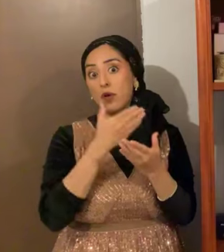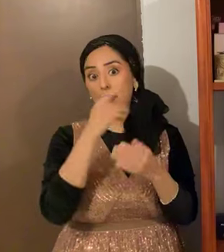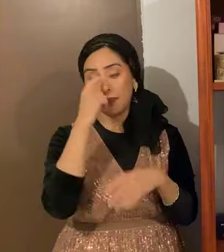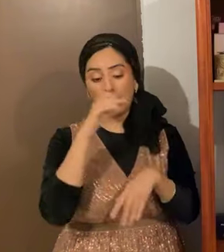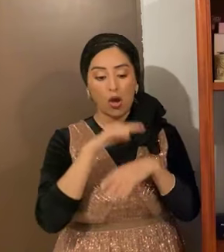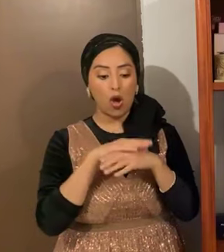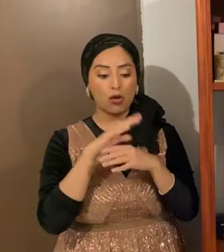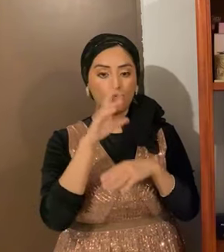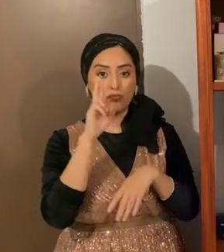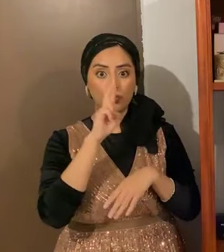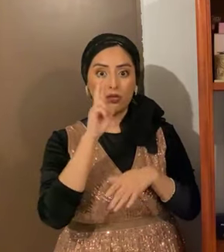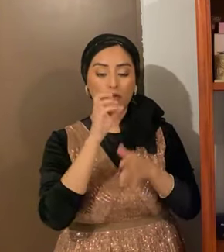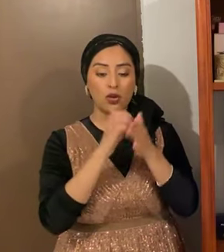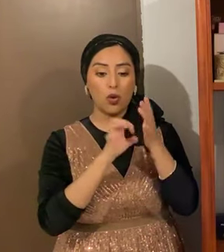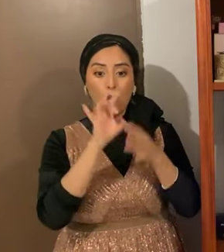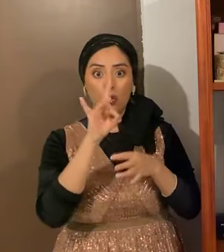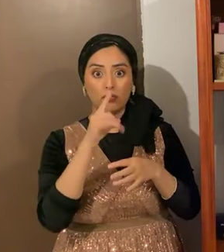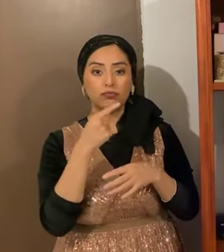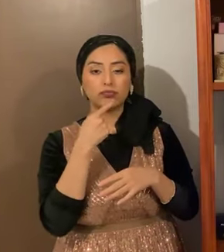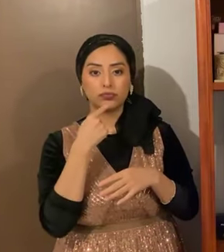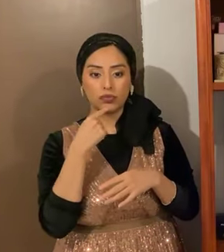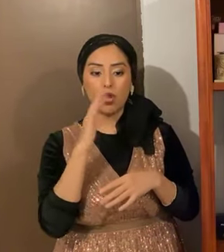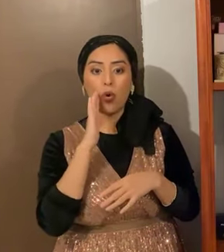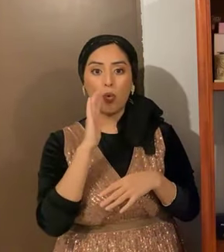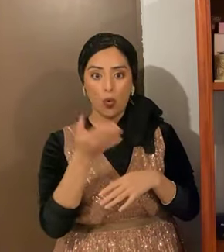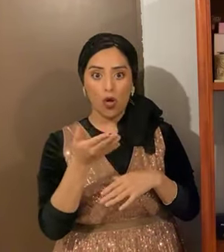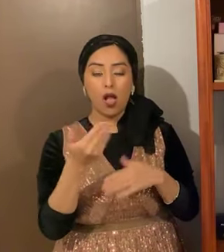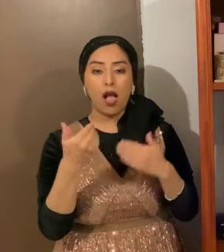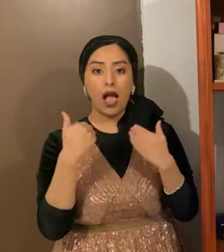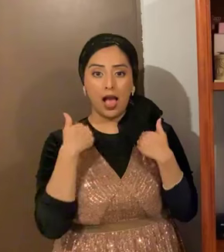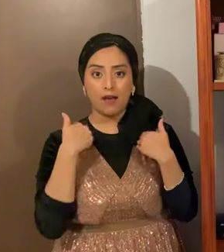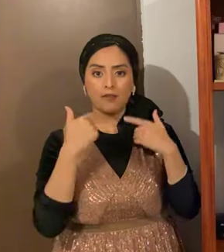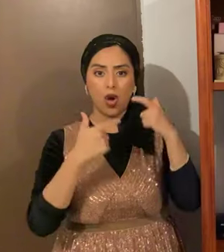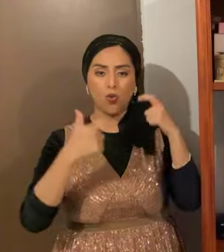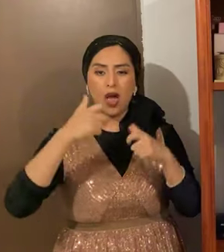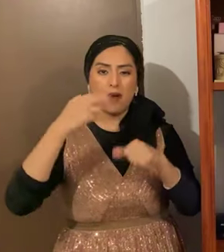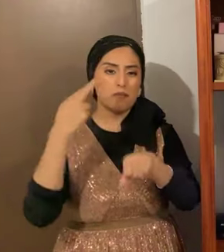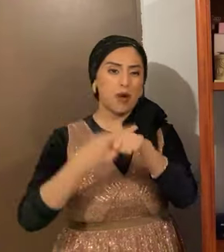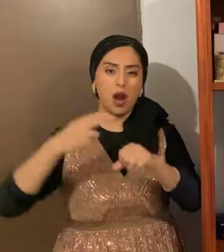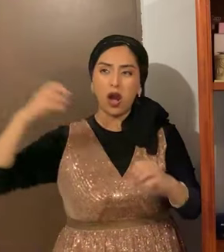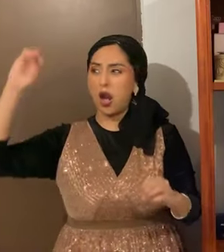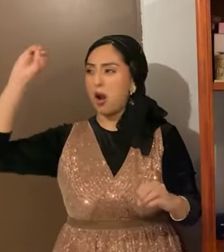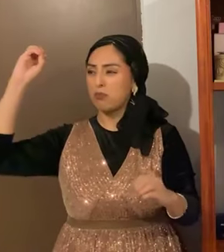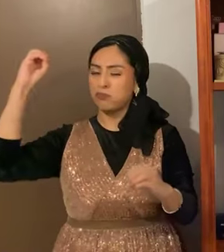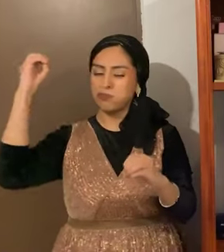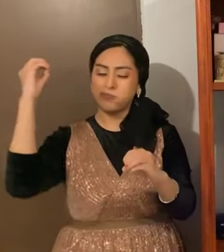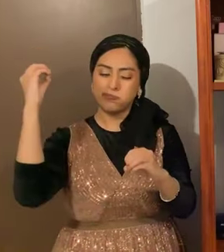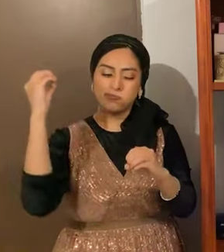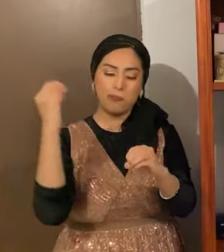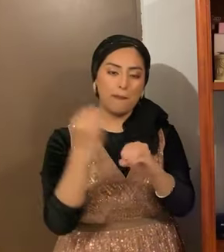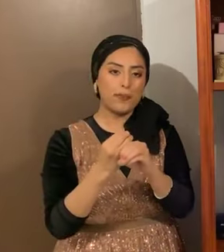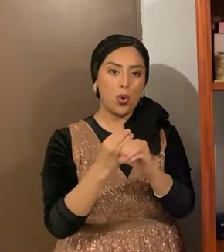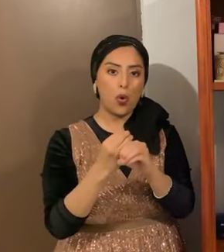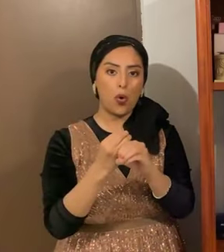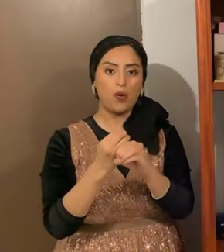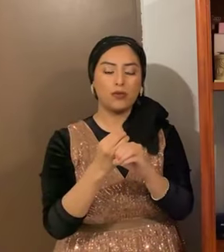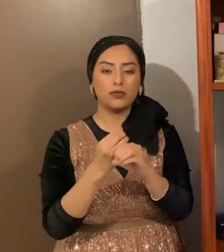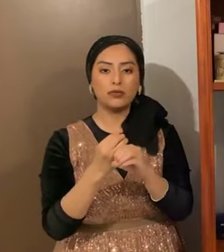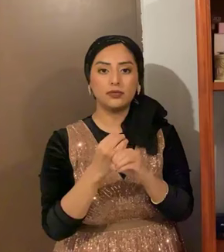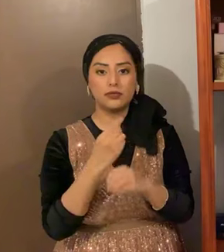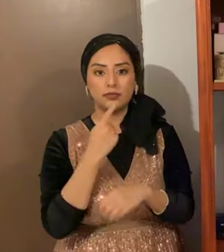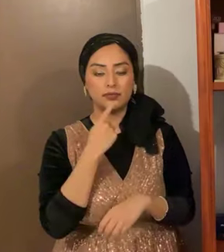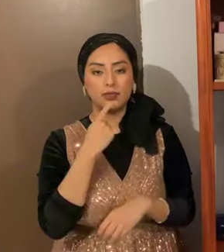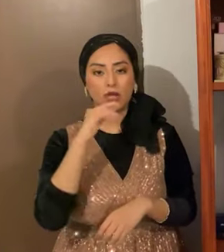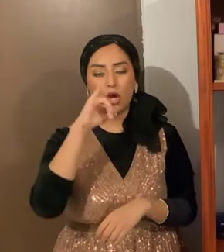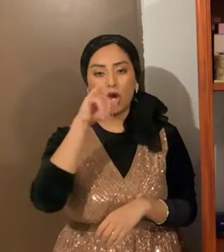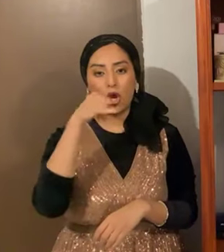Apocalipsis 8 está que va a caer una gran piedra. A eso se refiere el